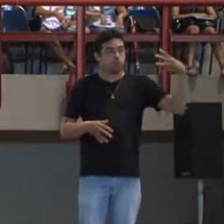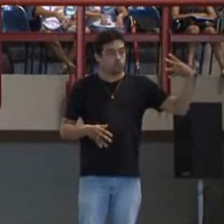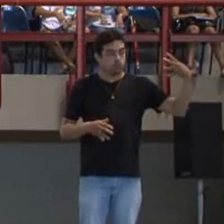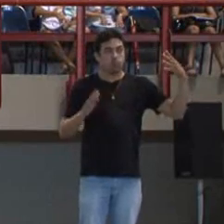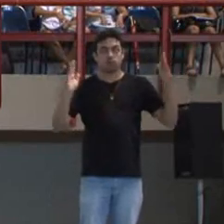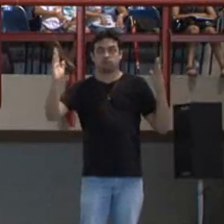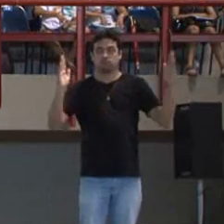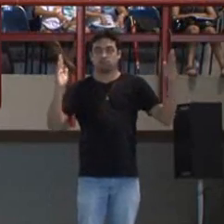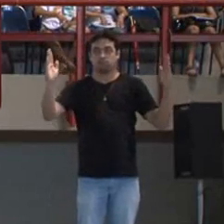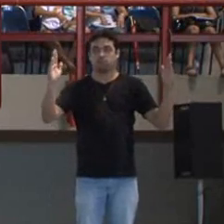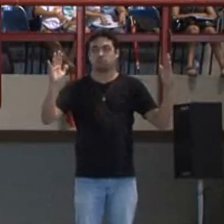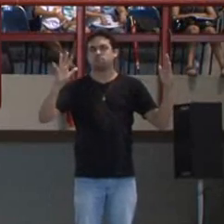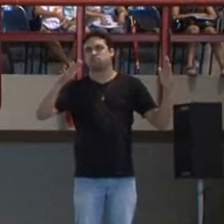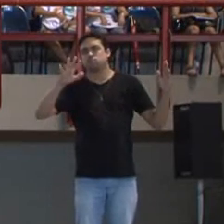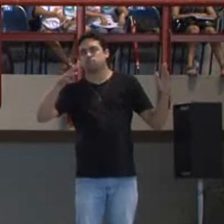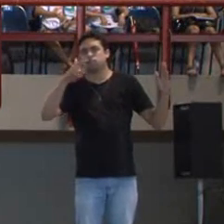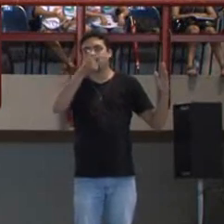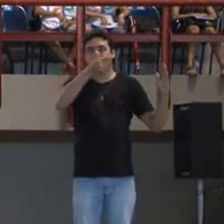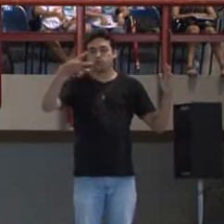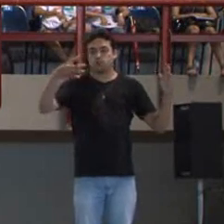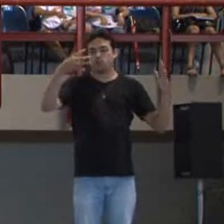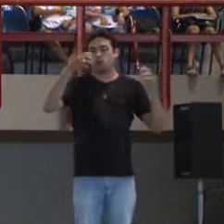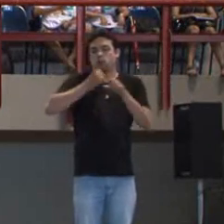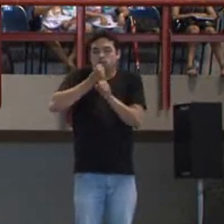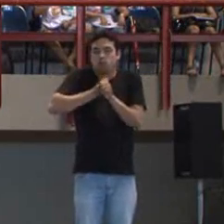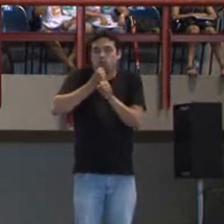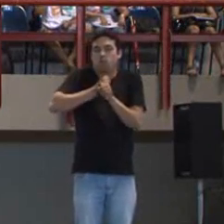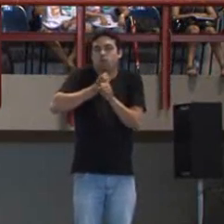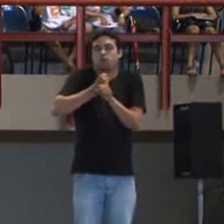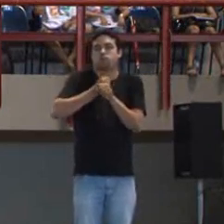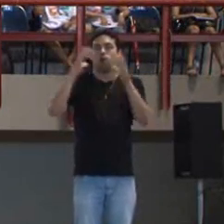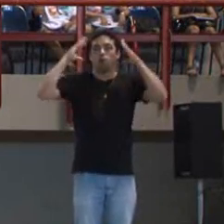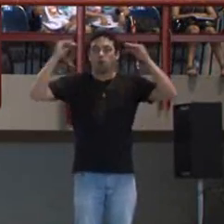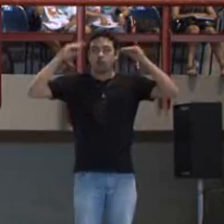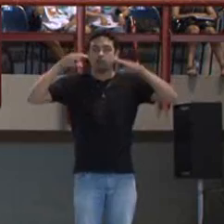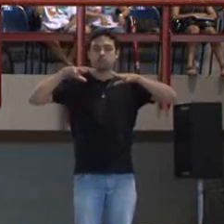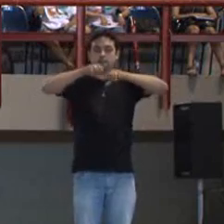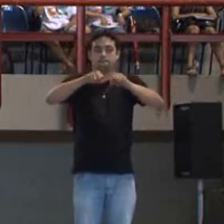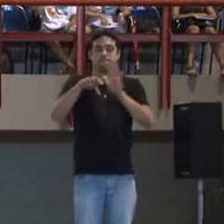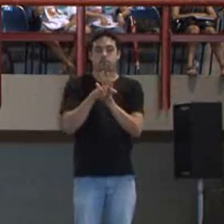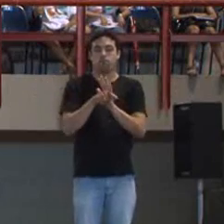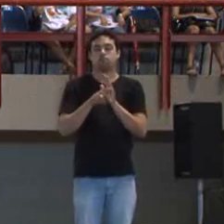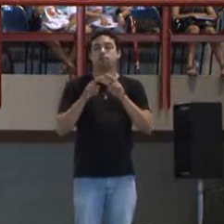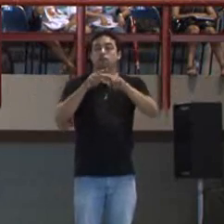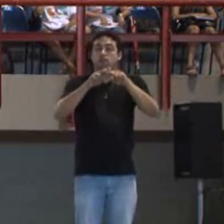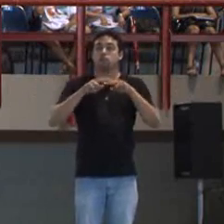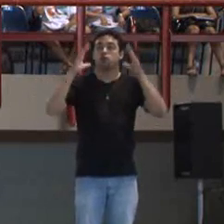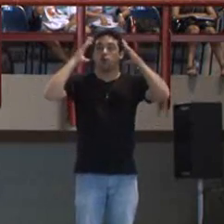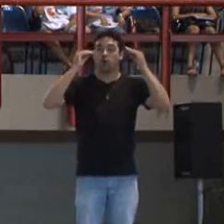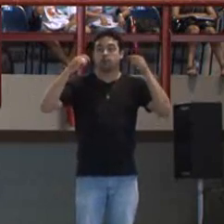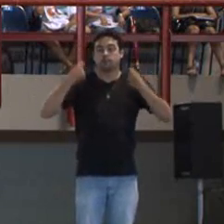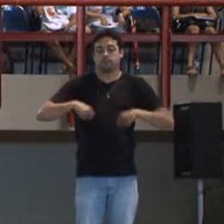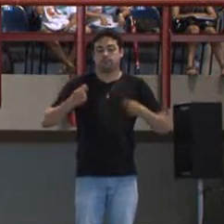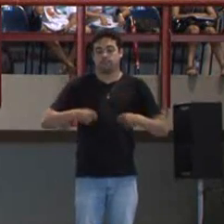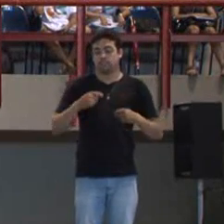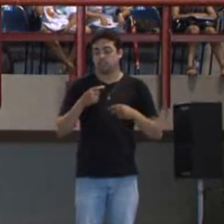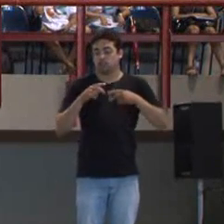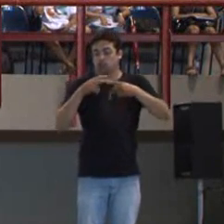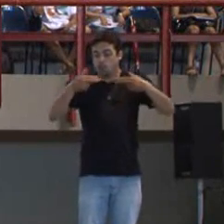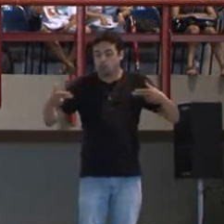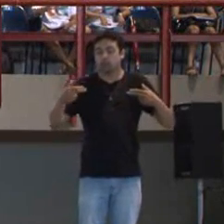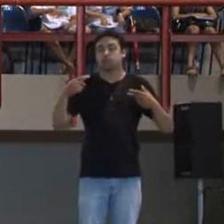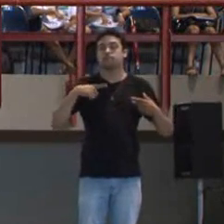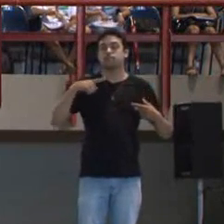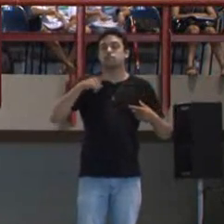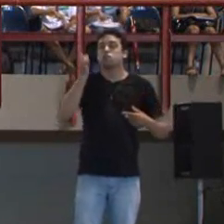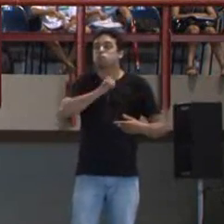1654. Cara, são 24 anos de invasão holandesa. E aí a Holanda tinha uma necessidade, bicho. Tinha que trazer